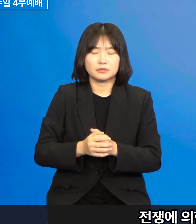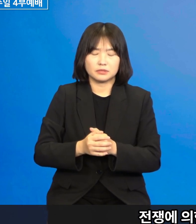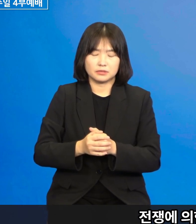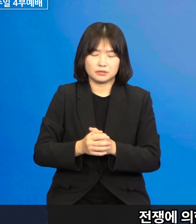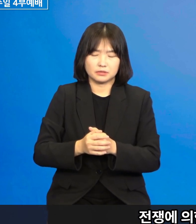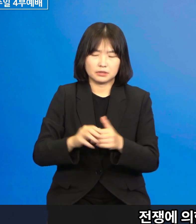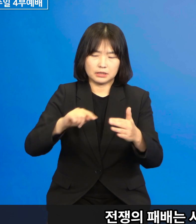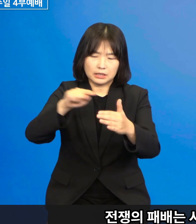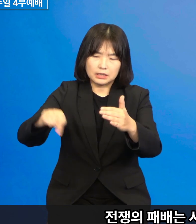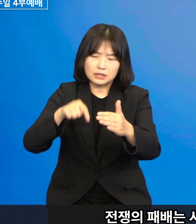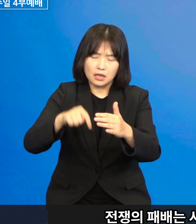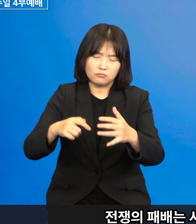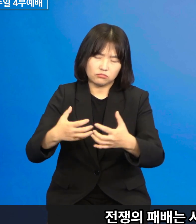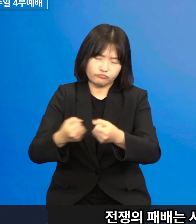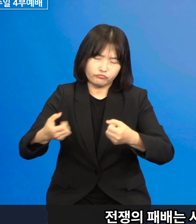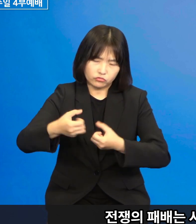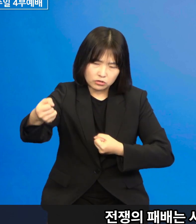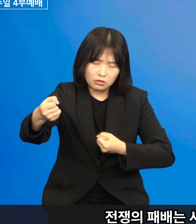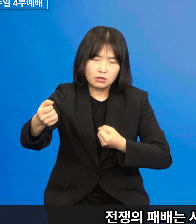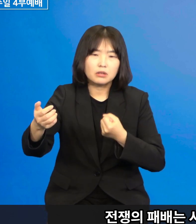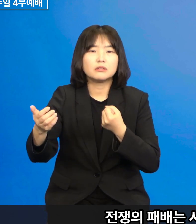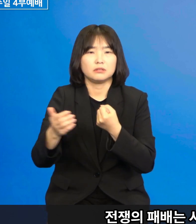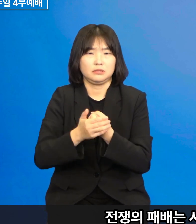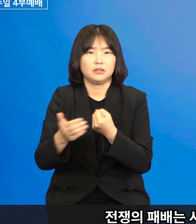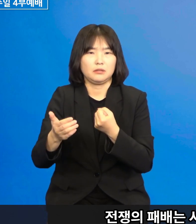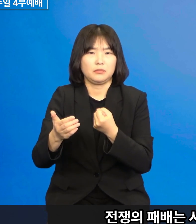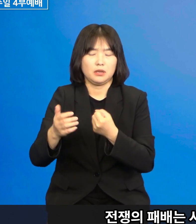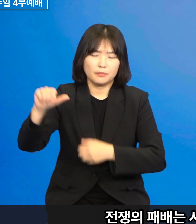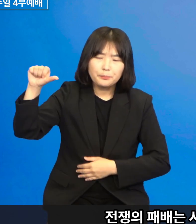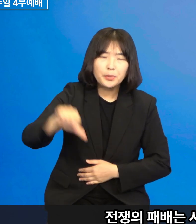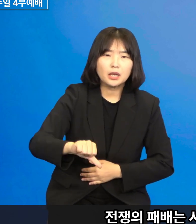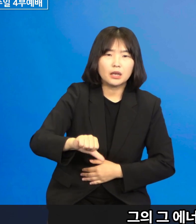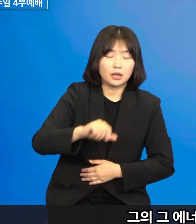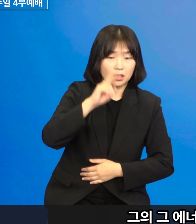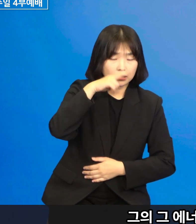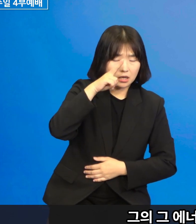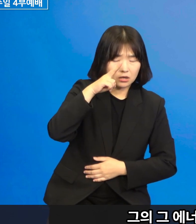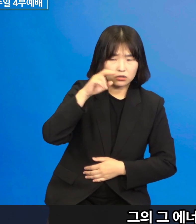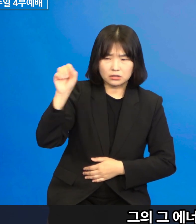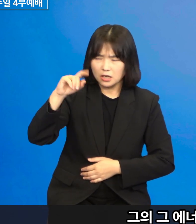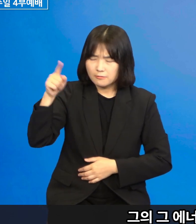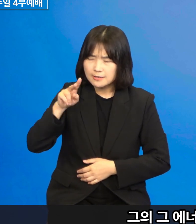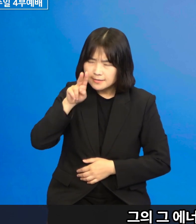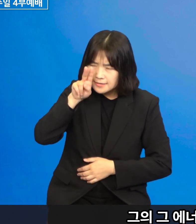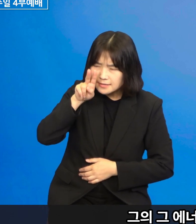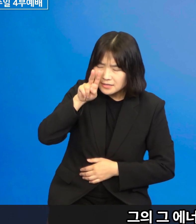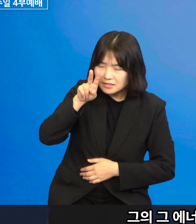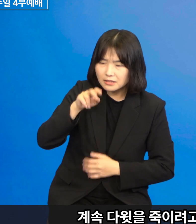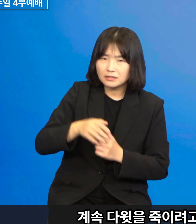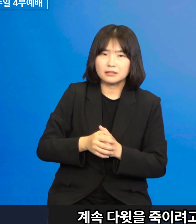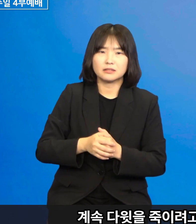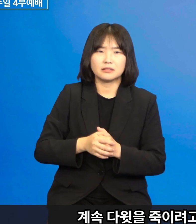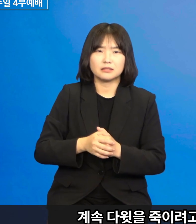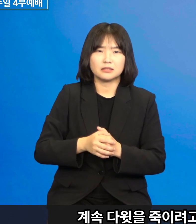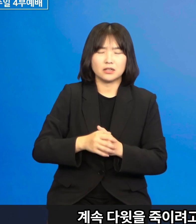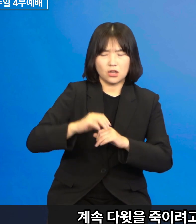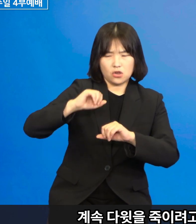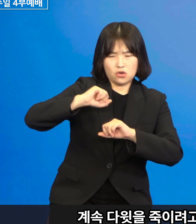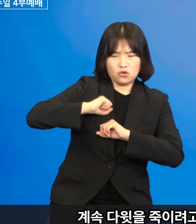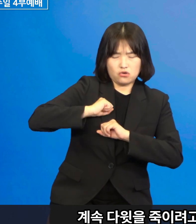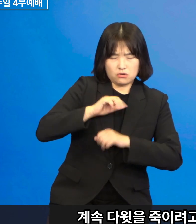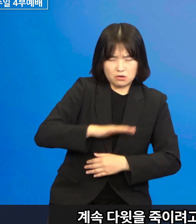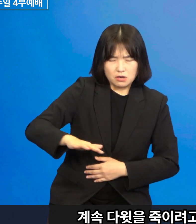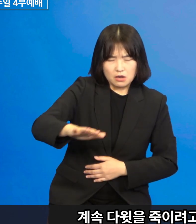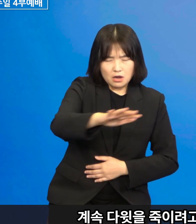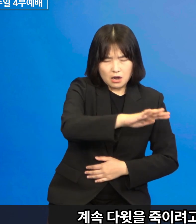분열이죠. 전쟁의 패배는 사울이 다윗을 시기하여 그의 그 에너지, 군사 3,000명을 계속 다윗을